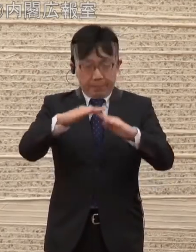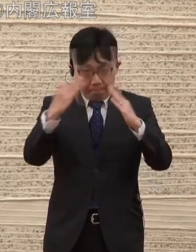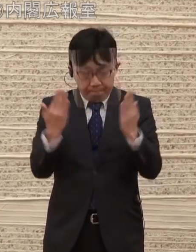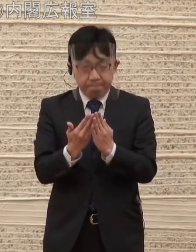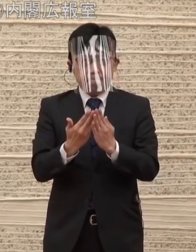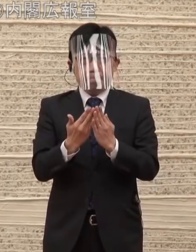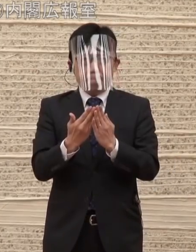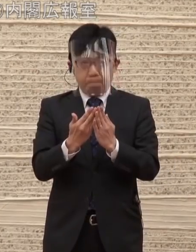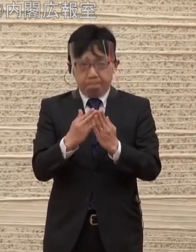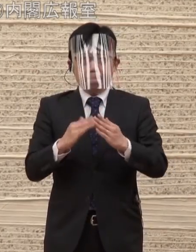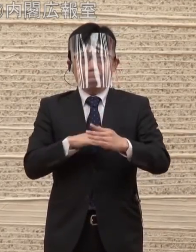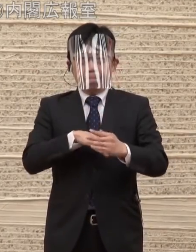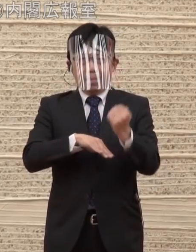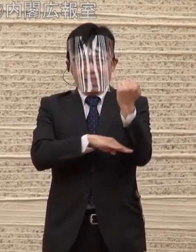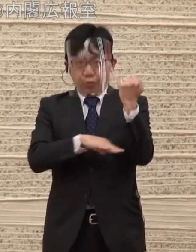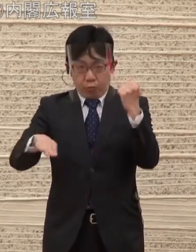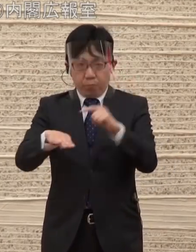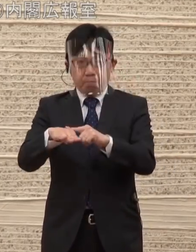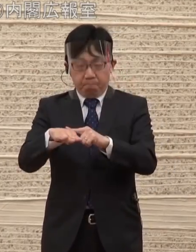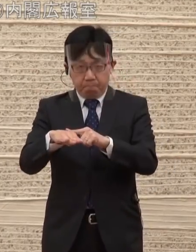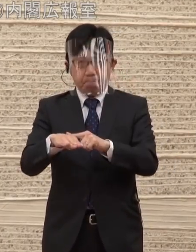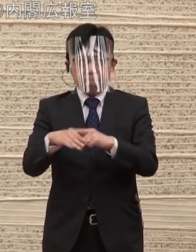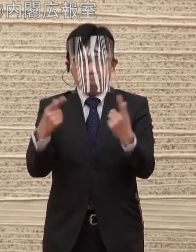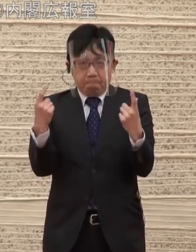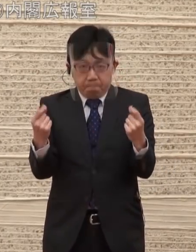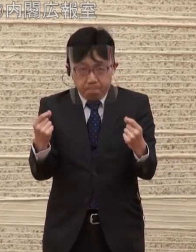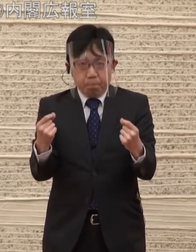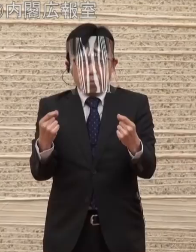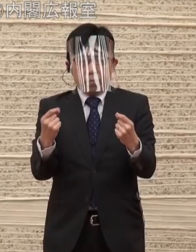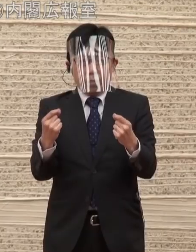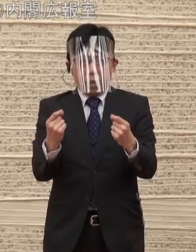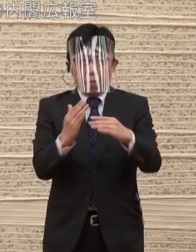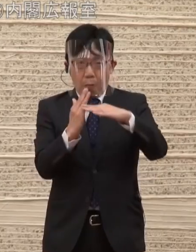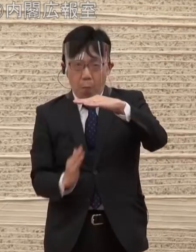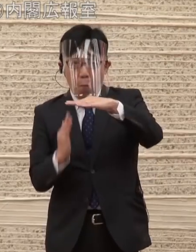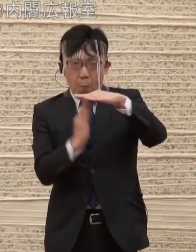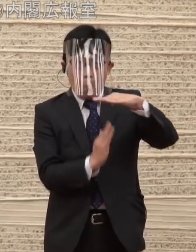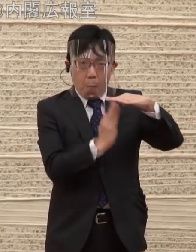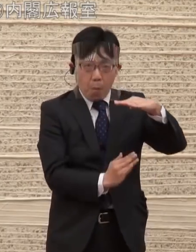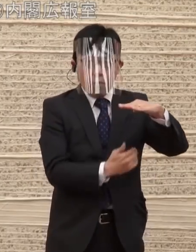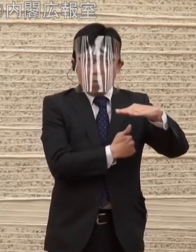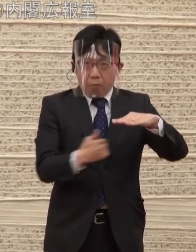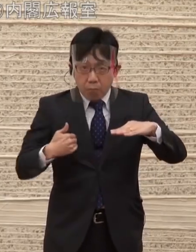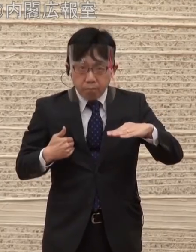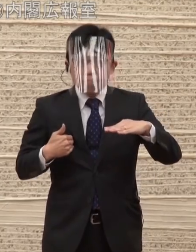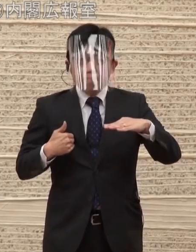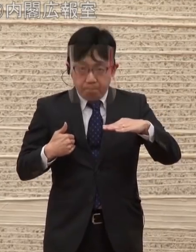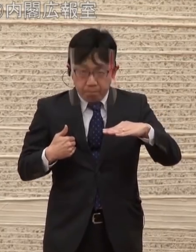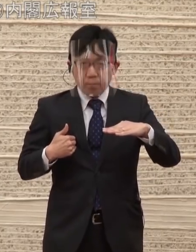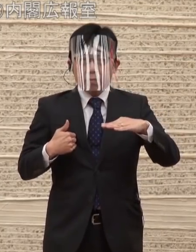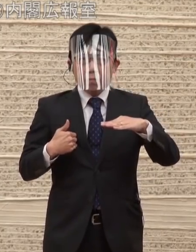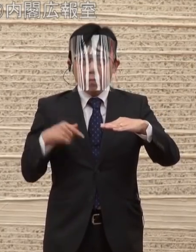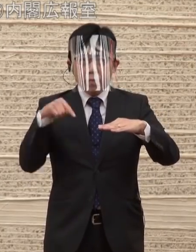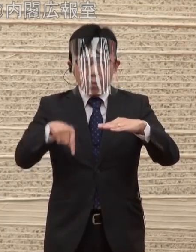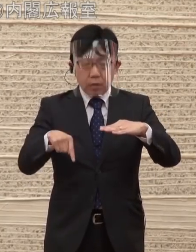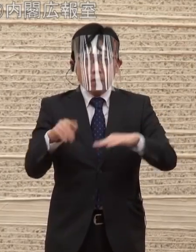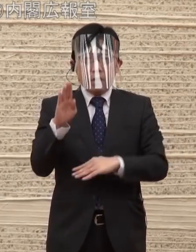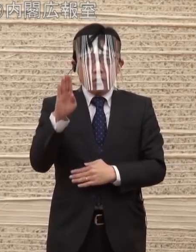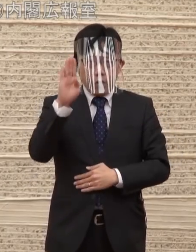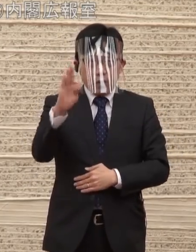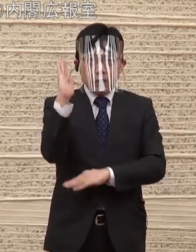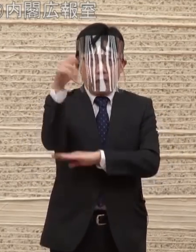いたしました諮問委員会でご了承いただいしこの後の政府対策本部におい